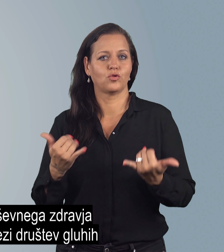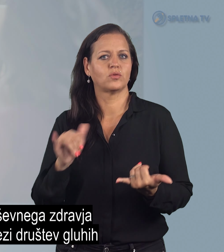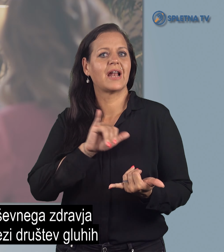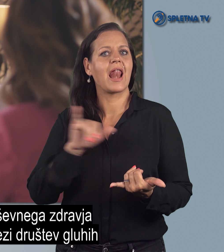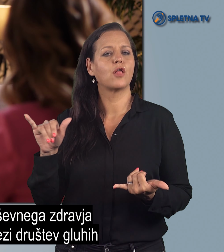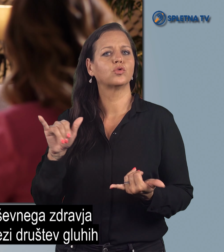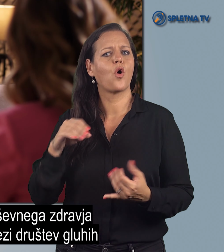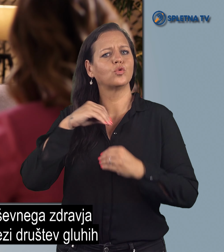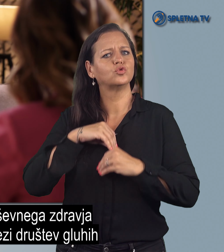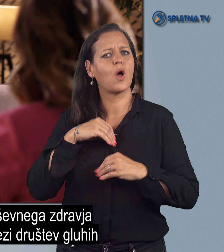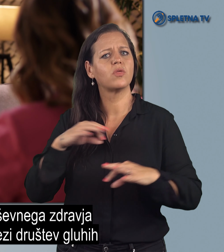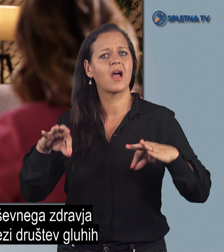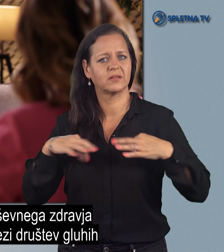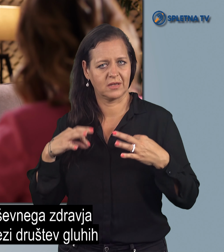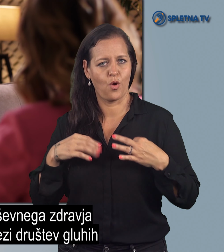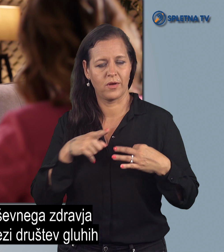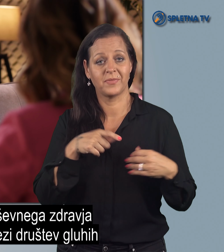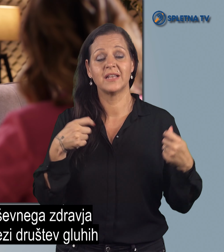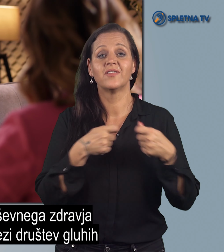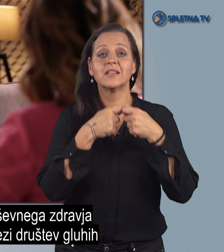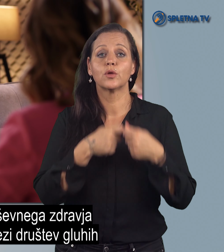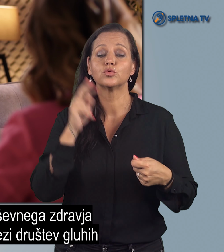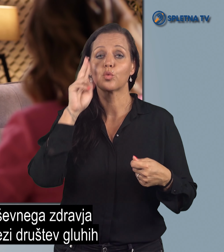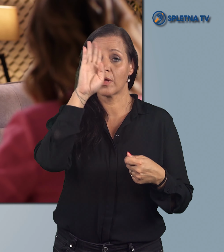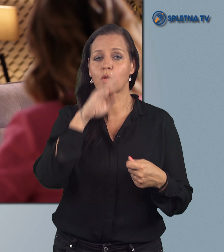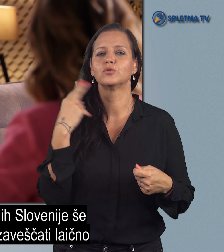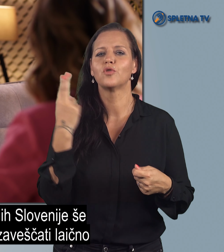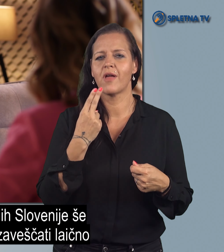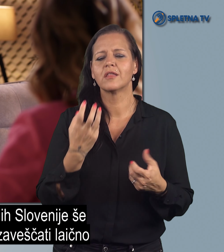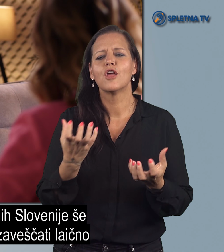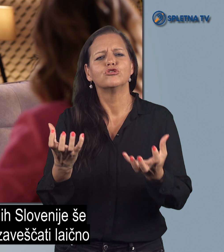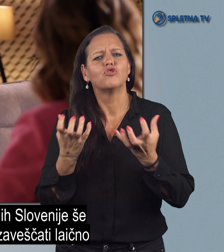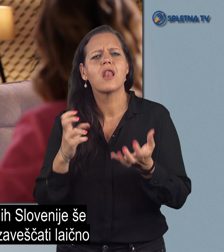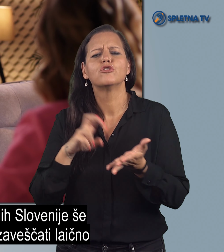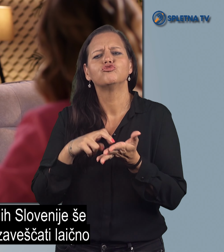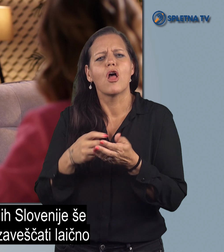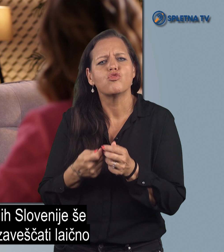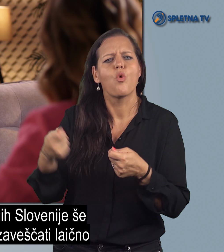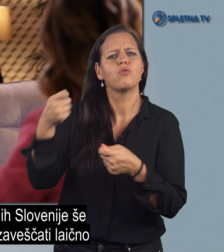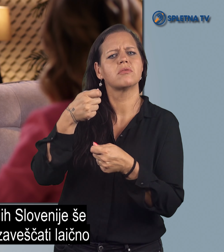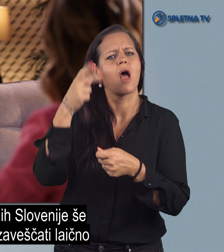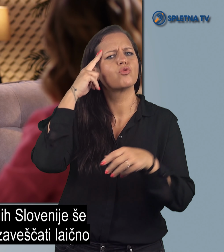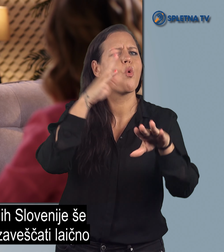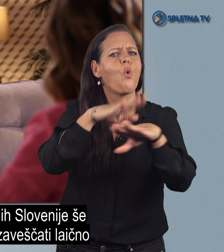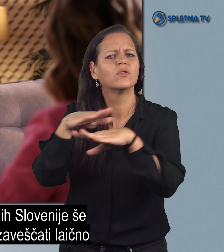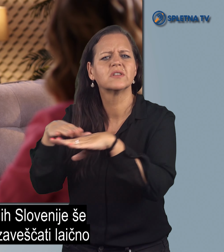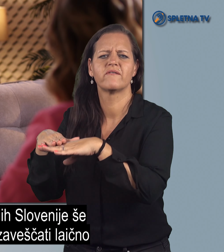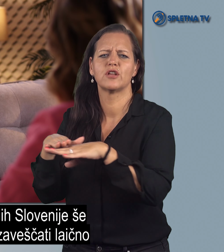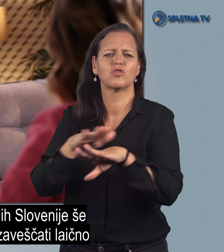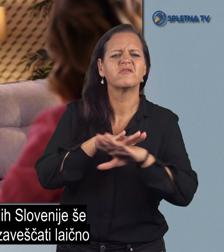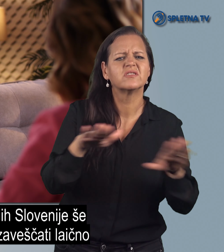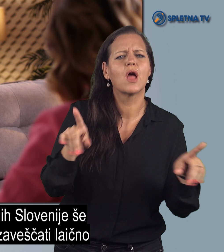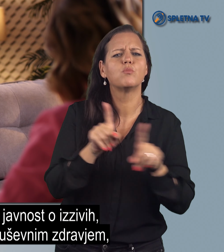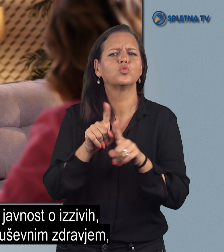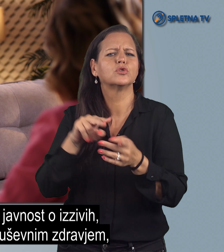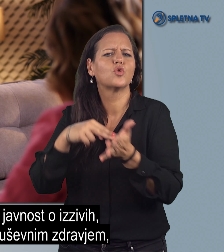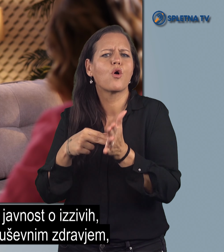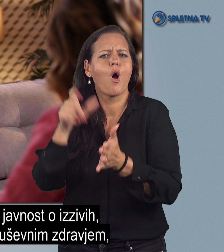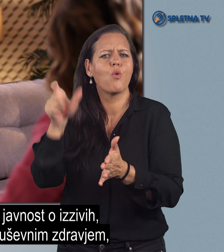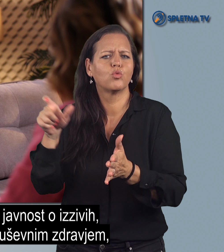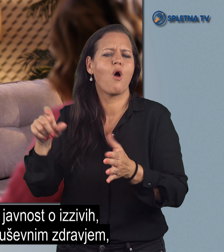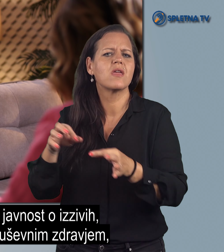Ob letu duševnega zdravja želijo na Zvezi društev gluhih in naglušnih Slovenije še dodatno ozavestiti